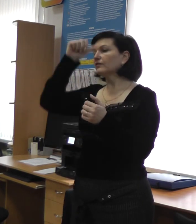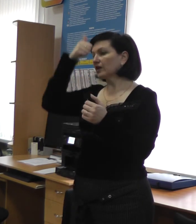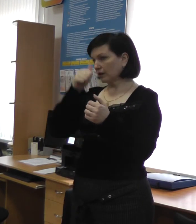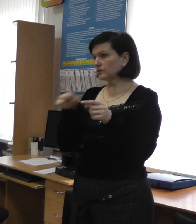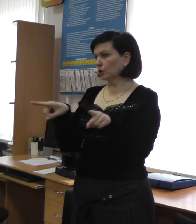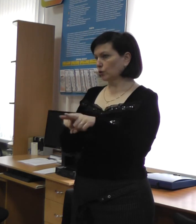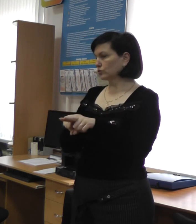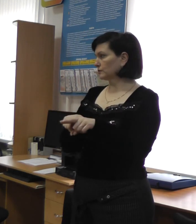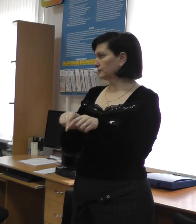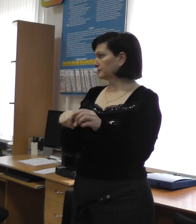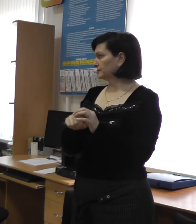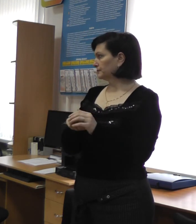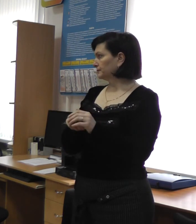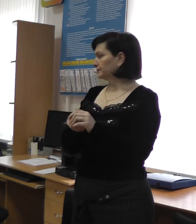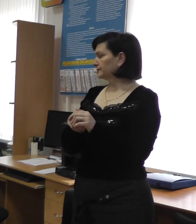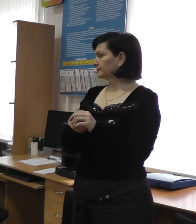в Греции.